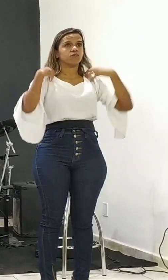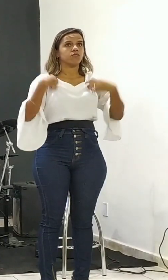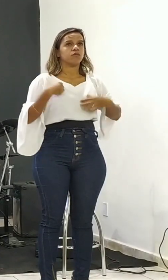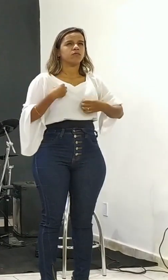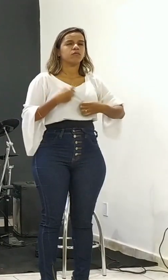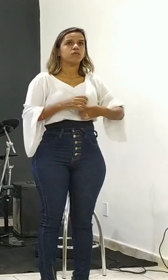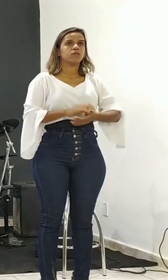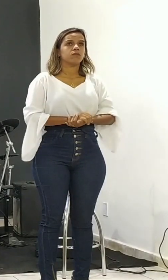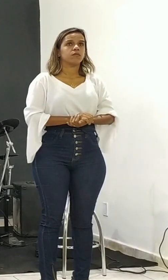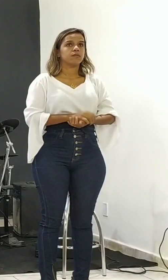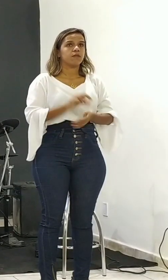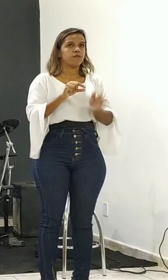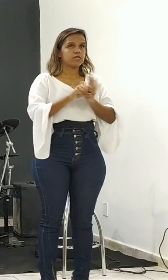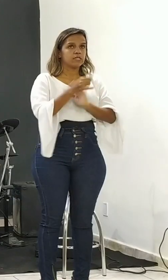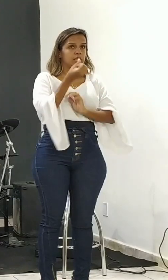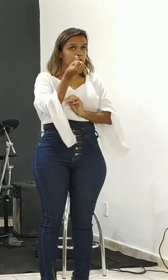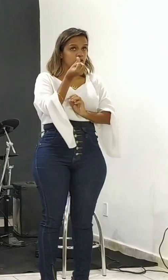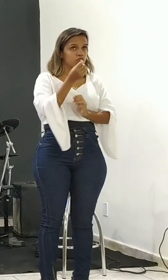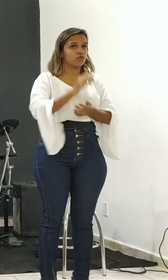6.